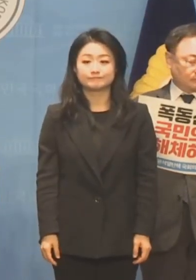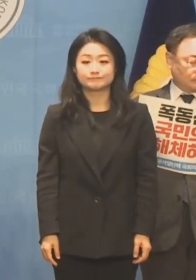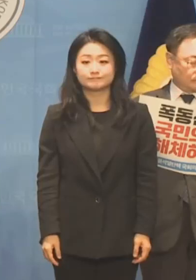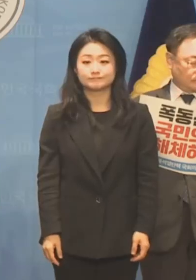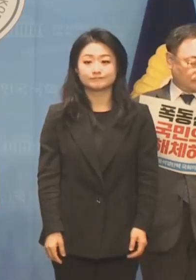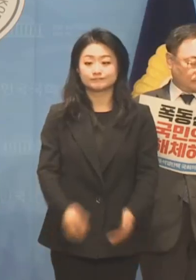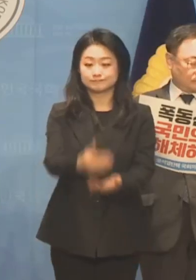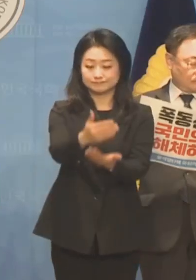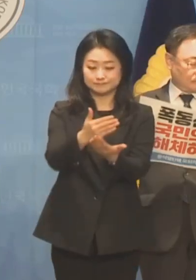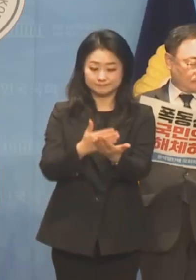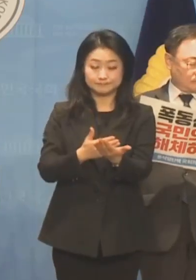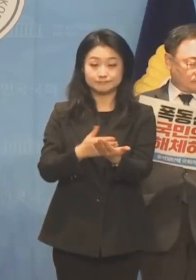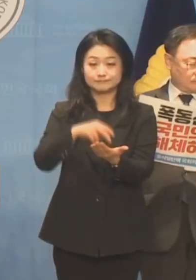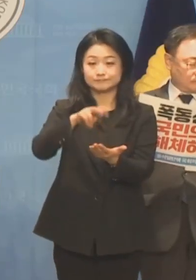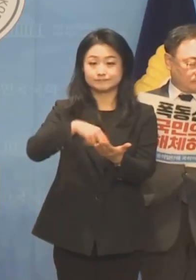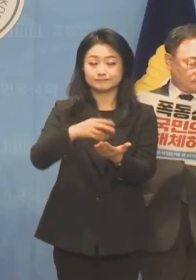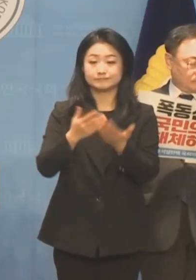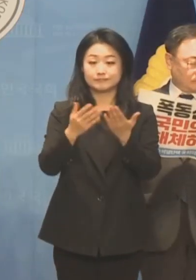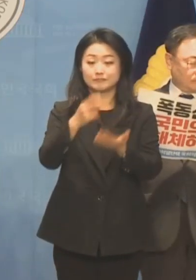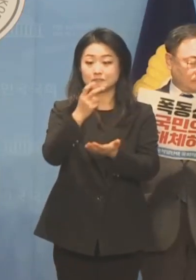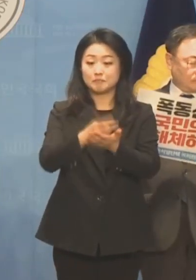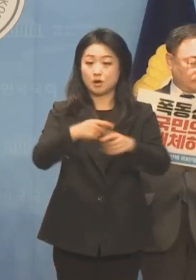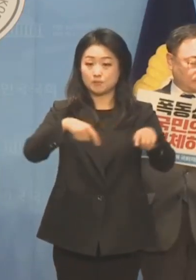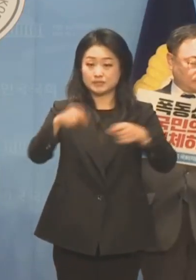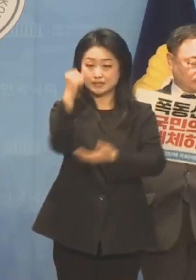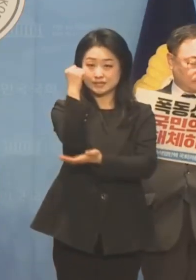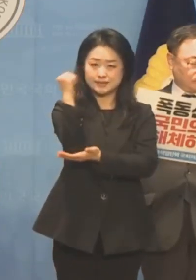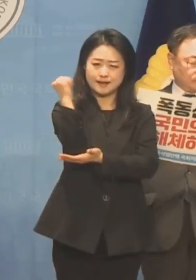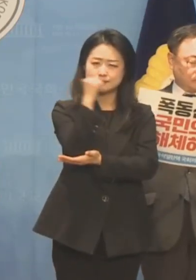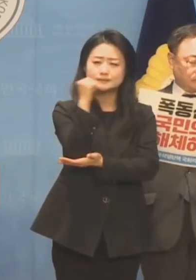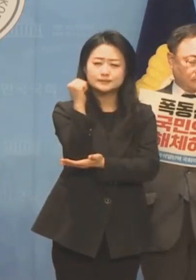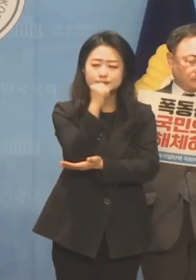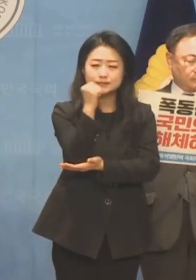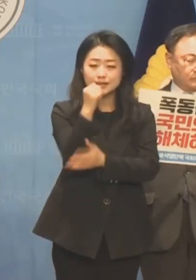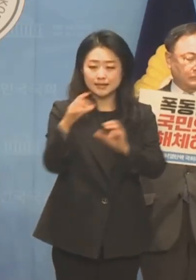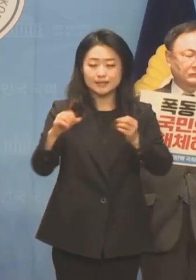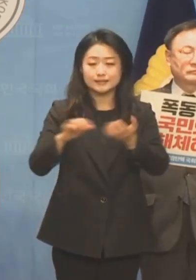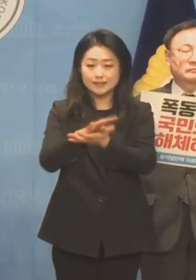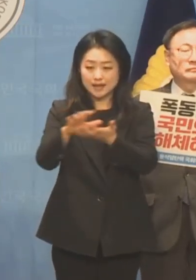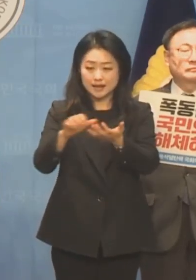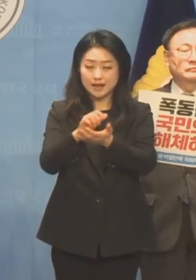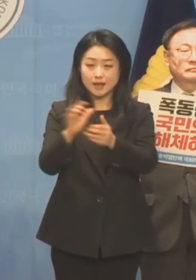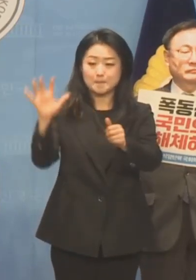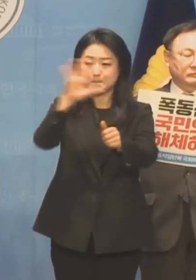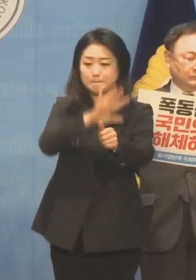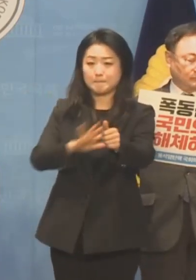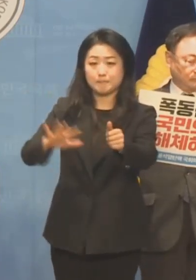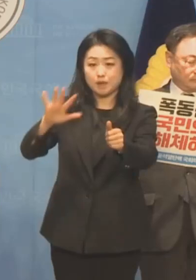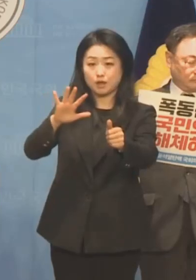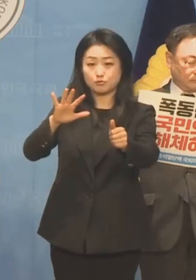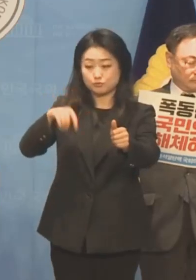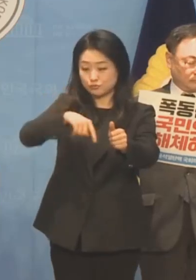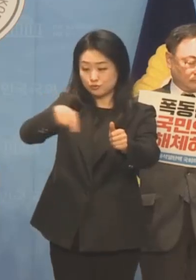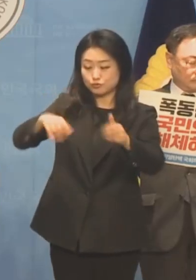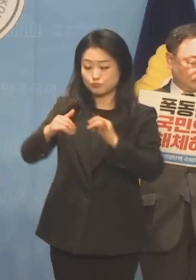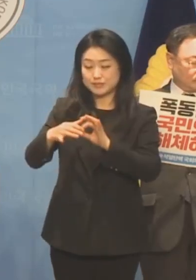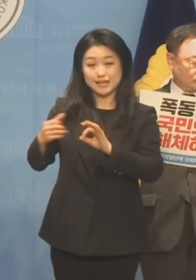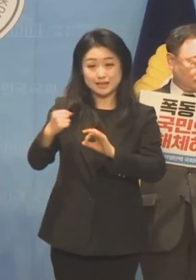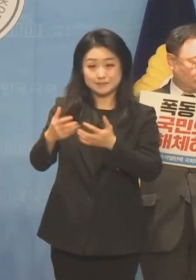기자회견문 읽겠습니다. 법치의 근간을 흔든 내란 폭동의 배후 국민의힘은